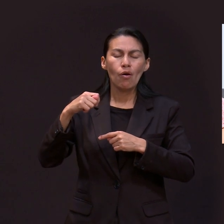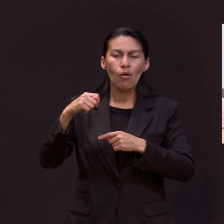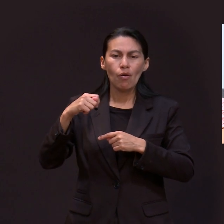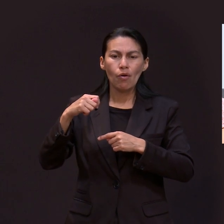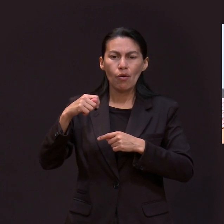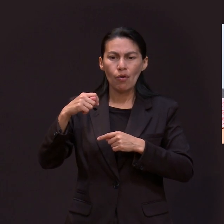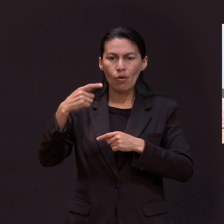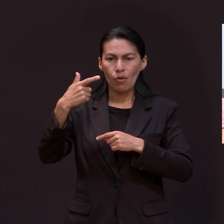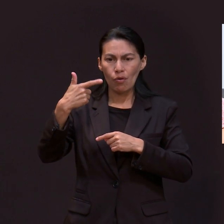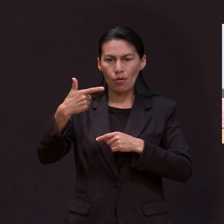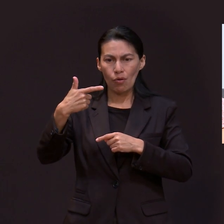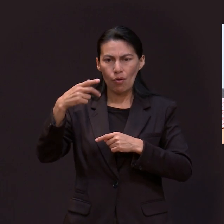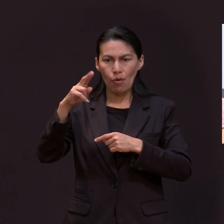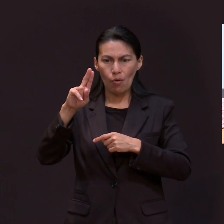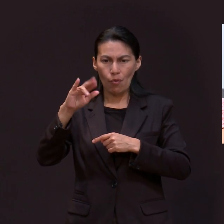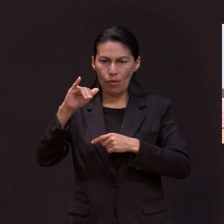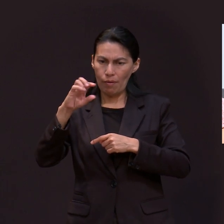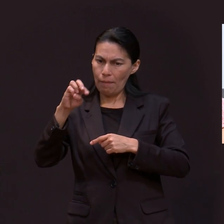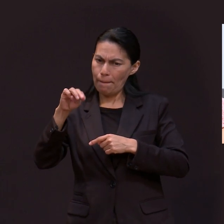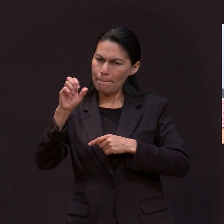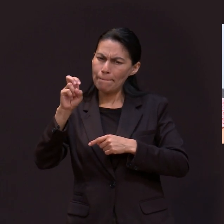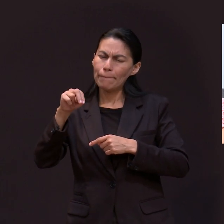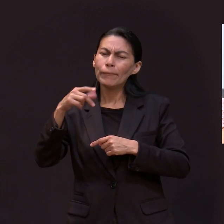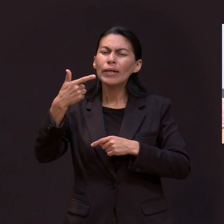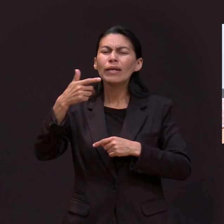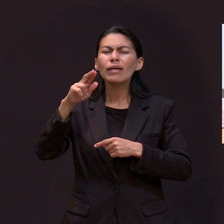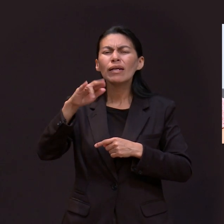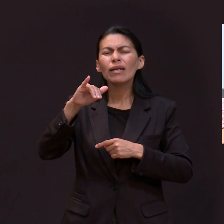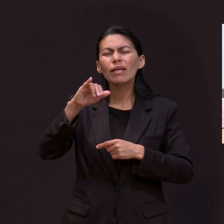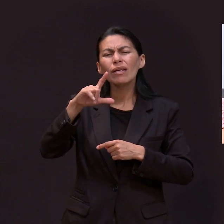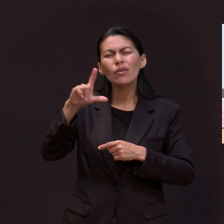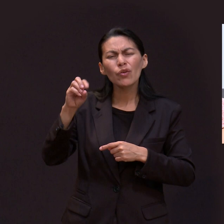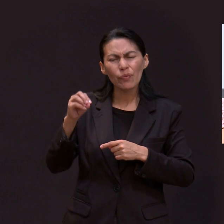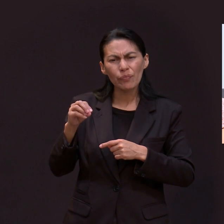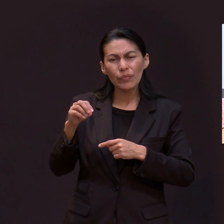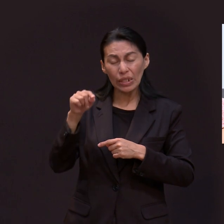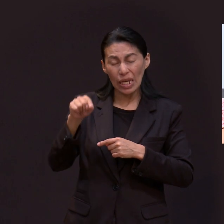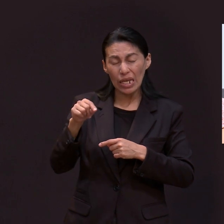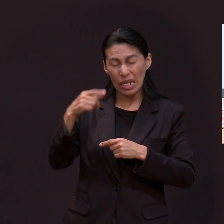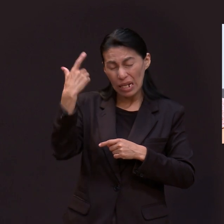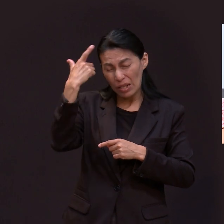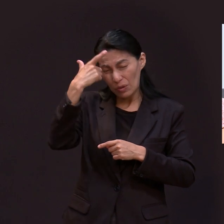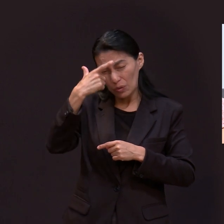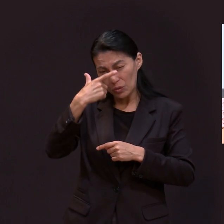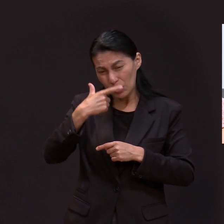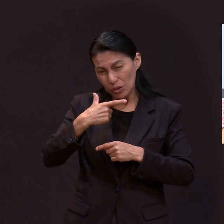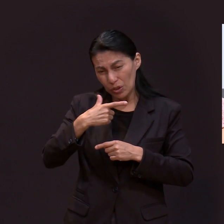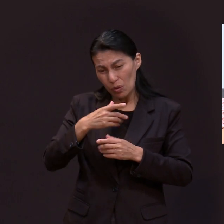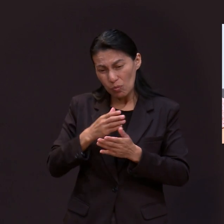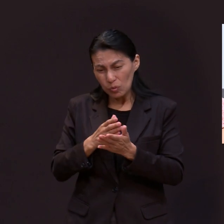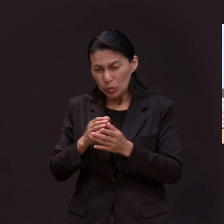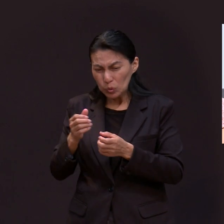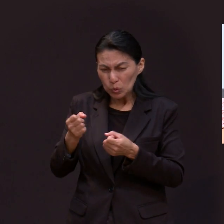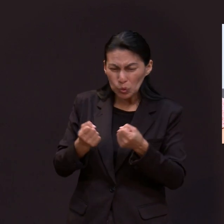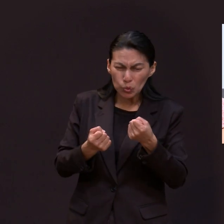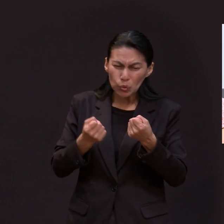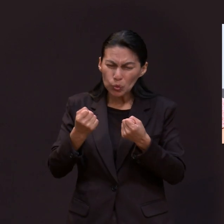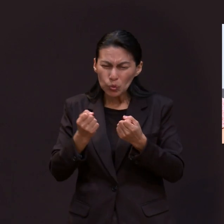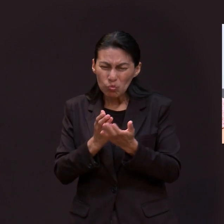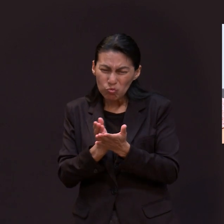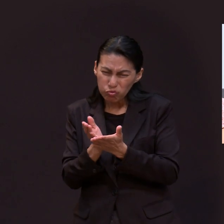pero antes llegó la noche eran como las nueve de la noche y en una curva